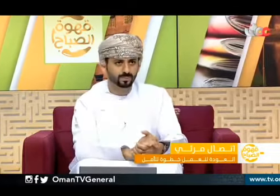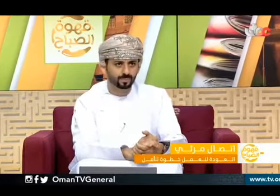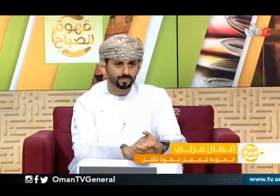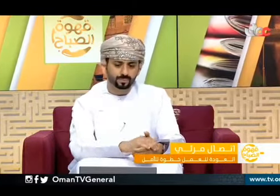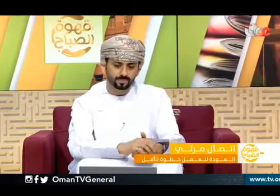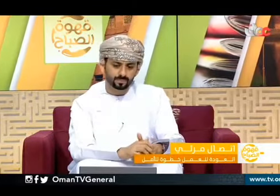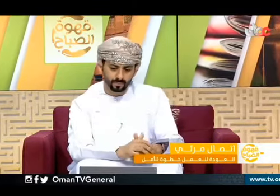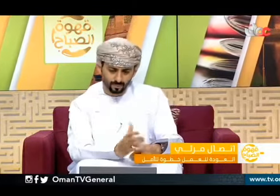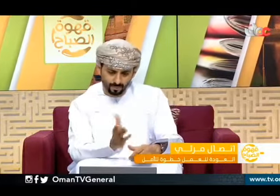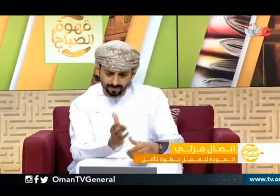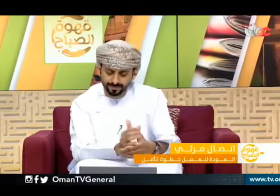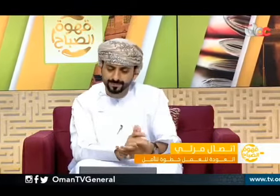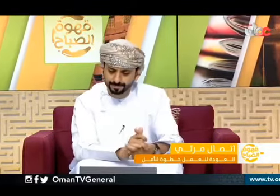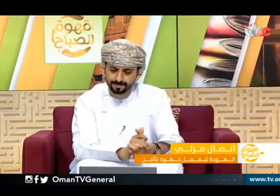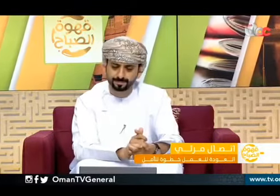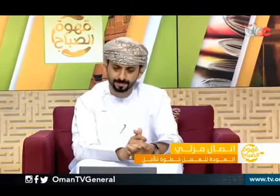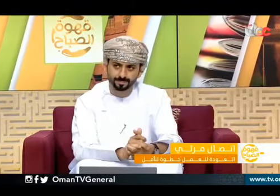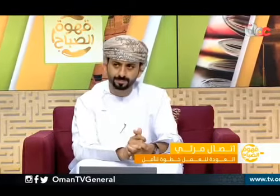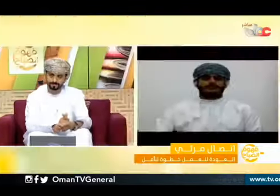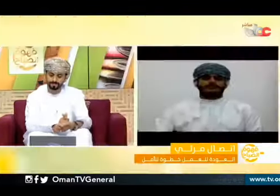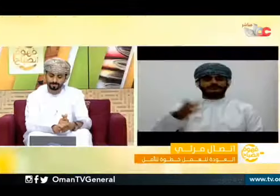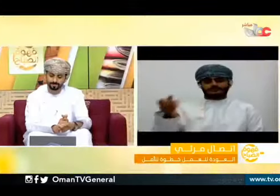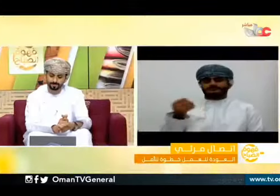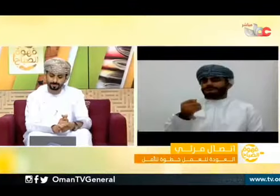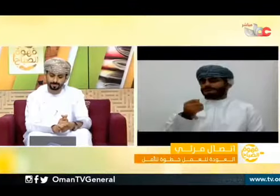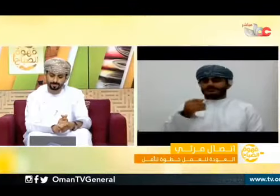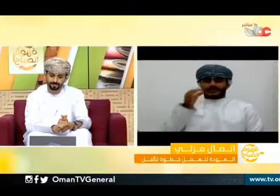يفشل تواصلكم؟ ما هي الحلول التي تتبعها؟